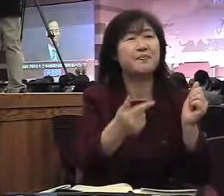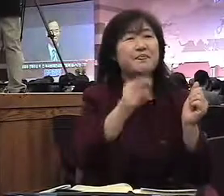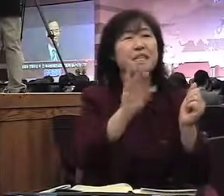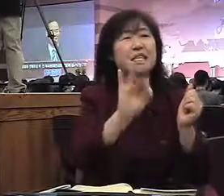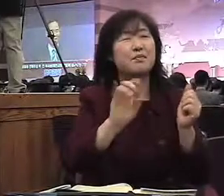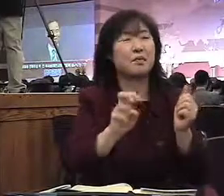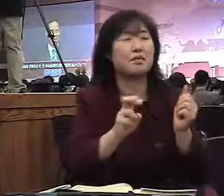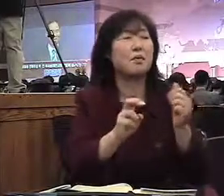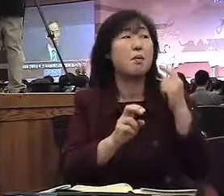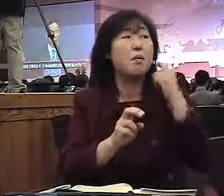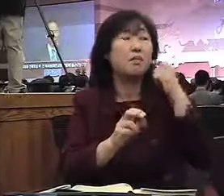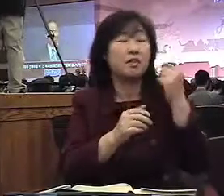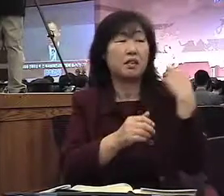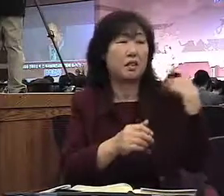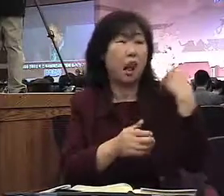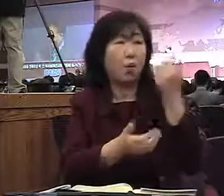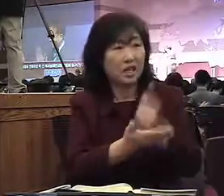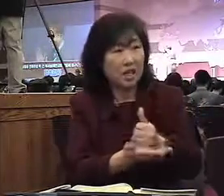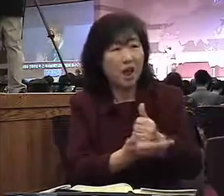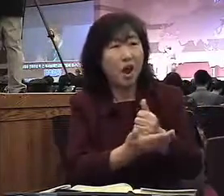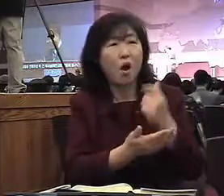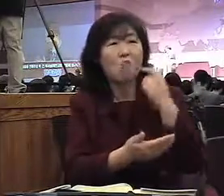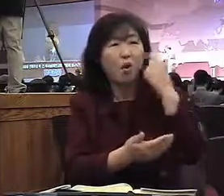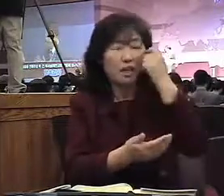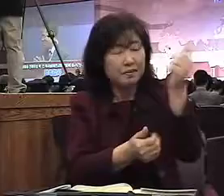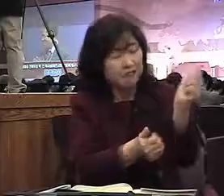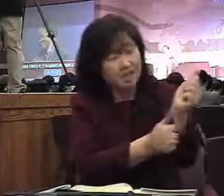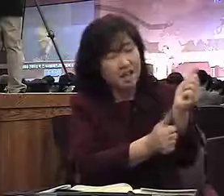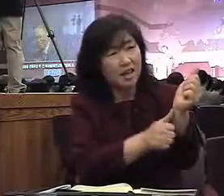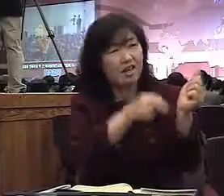오셨는데 목사님께도 우리 환영의 박수 한번 드리겠습니다.